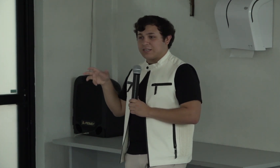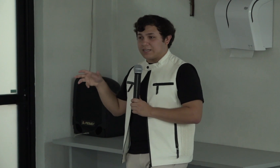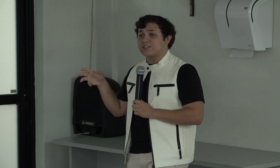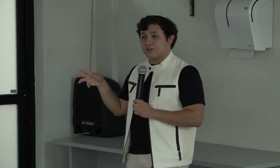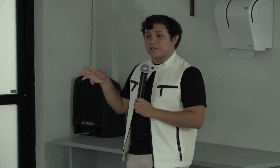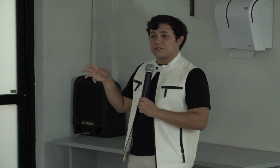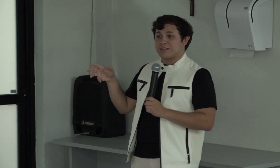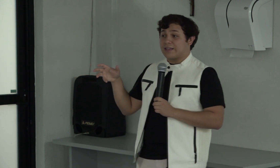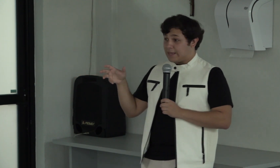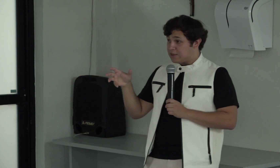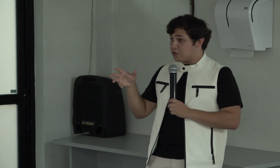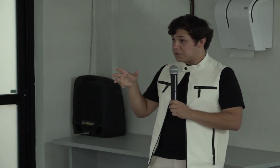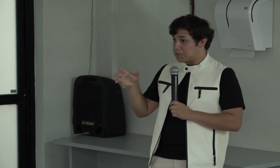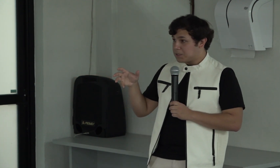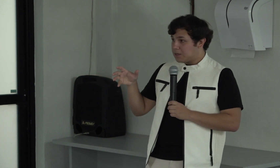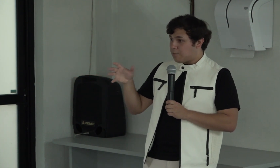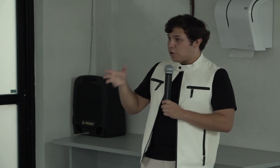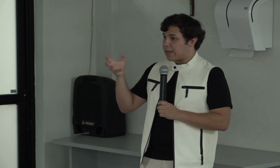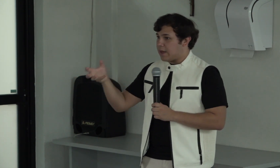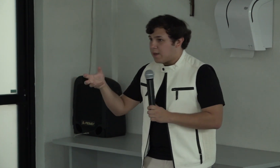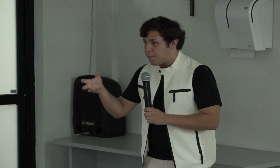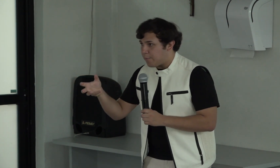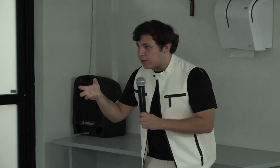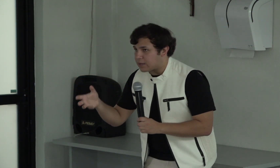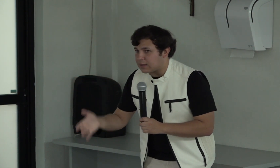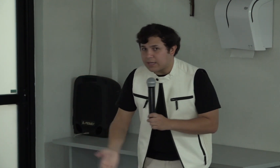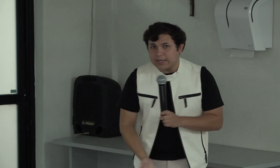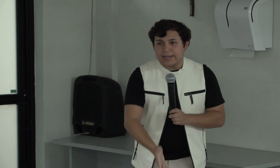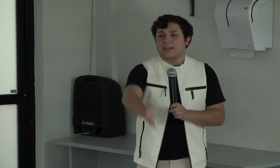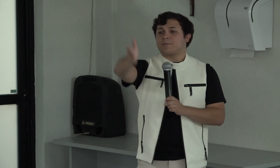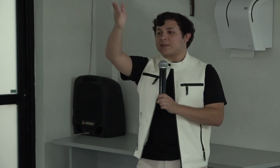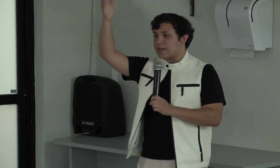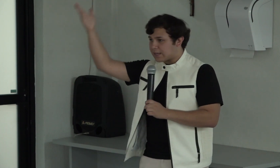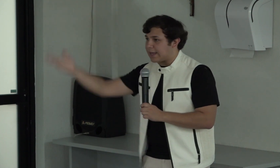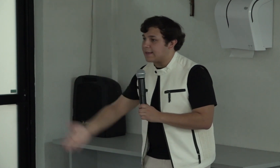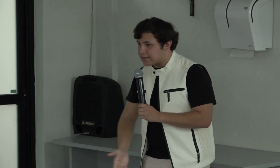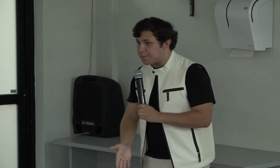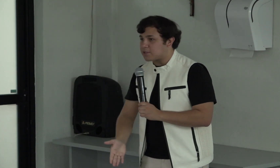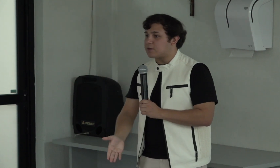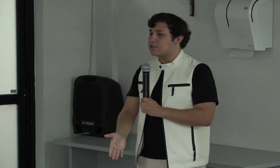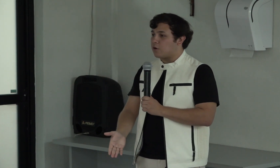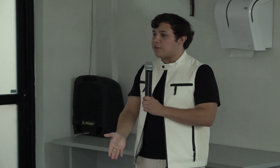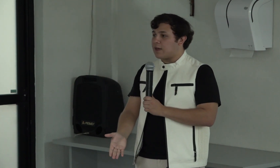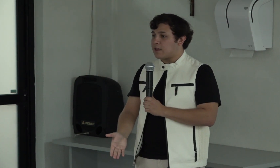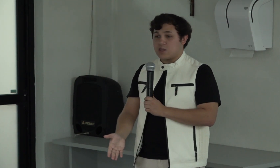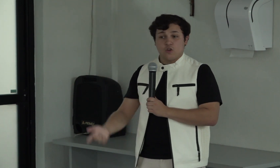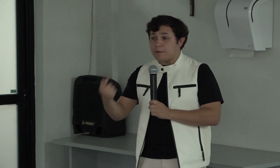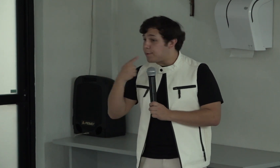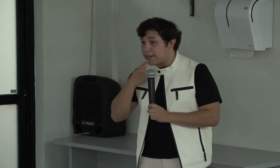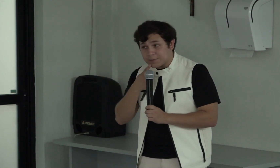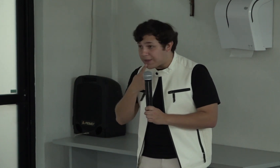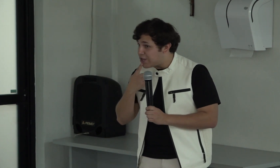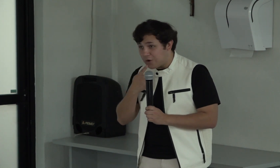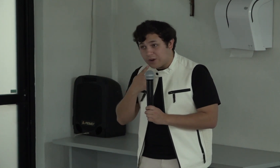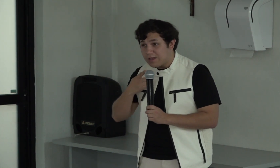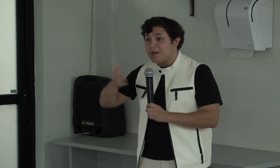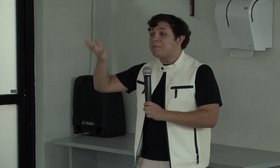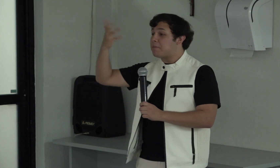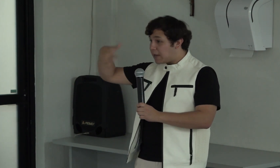niñas sordos. Entonces, ¿por qué? Porque se tiene que respetar que esta persona es sorda y no va a hablar español, va a hablar